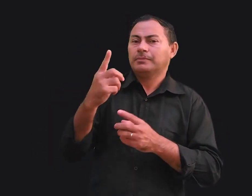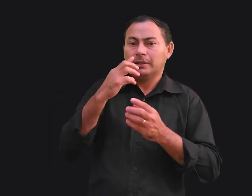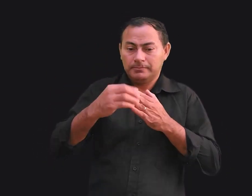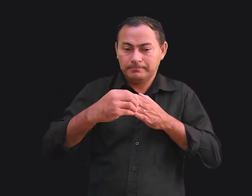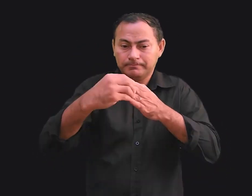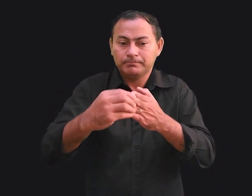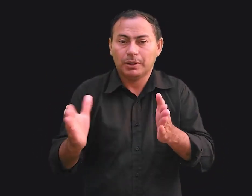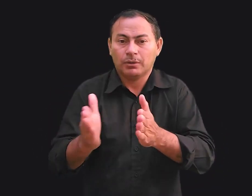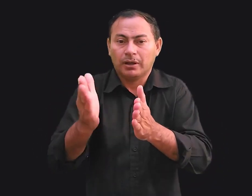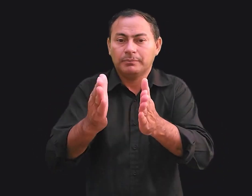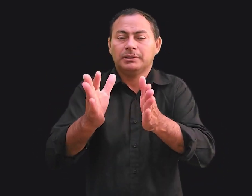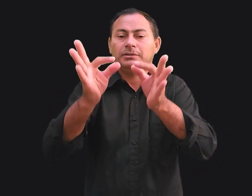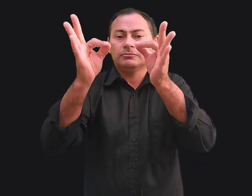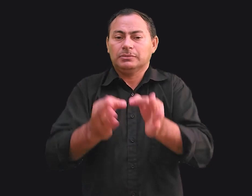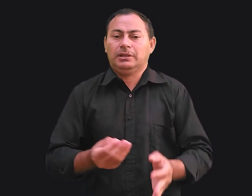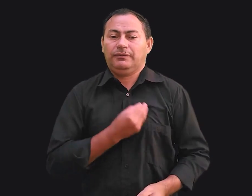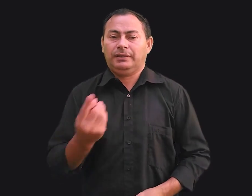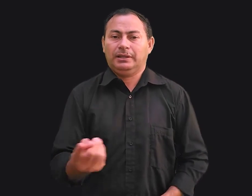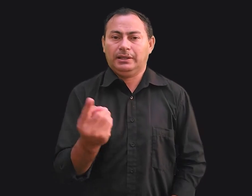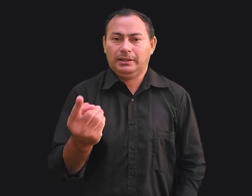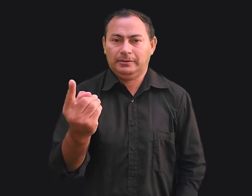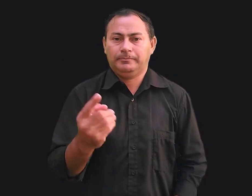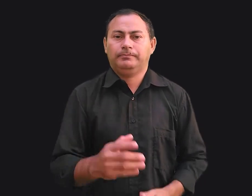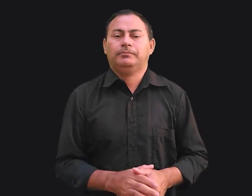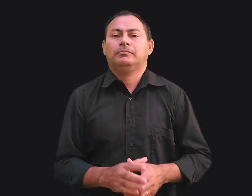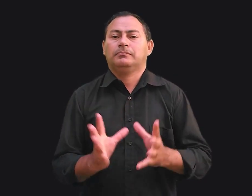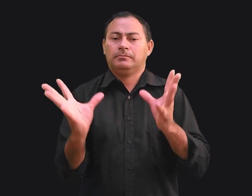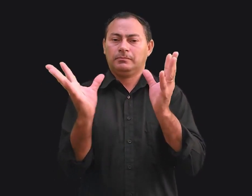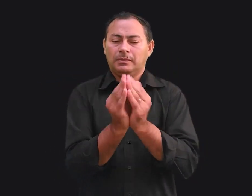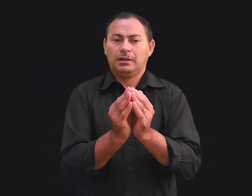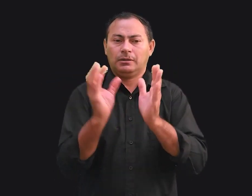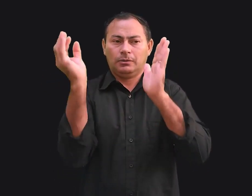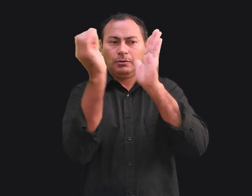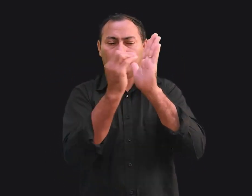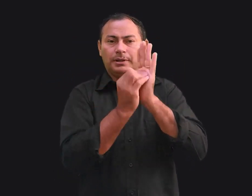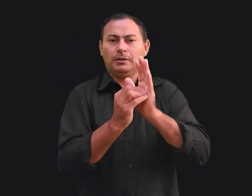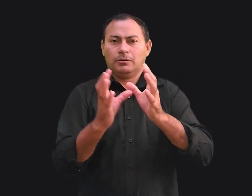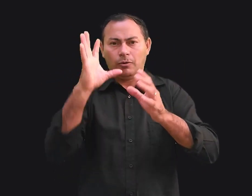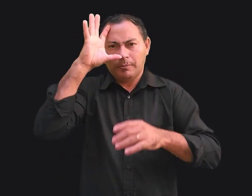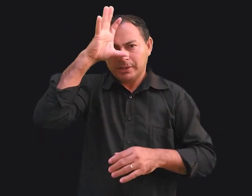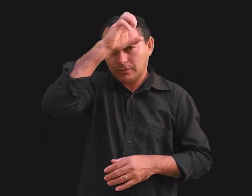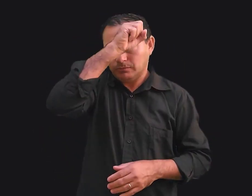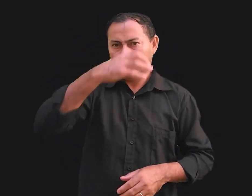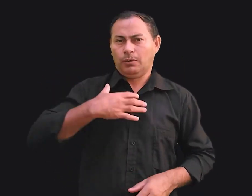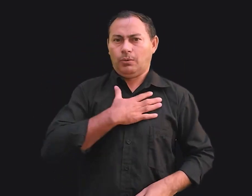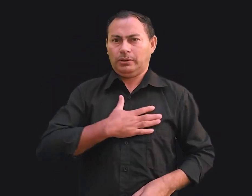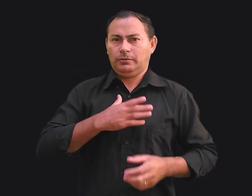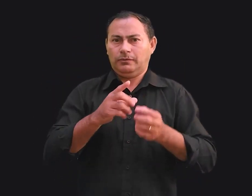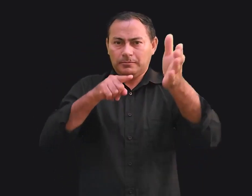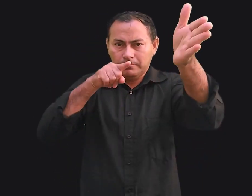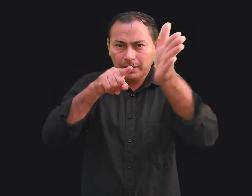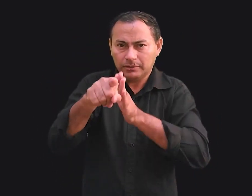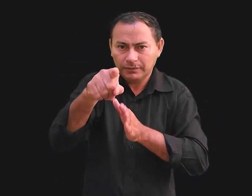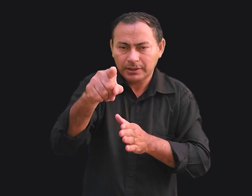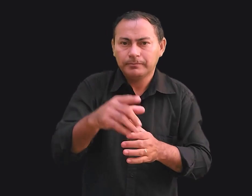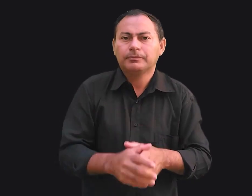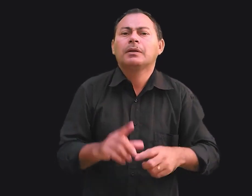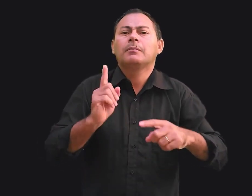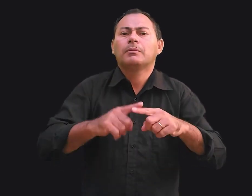E dirige-me pelo caminho eterno. Concluindo esse tópico sobre compreensão, eu gostaria de fazer uma pergunta para vocês. Por